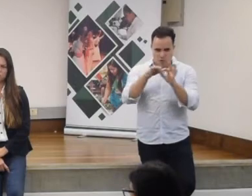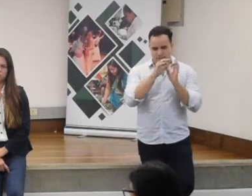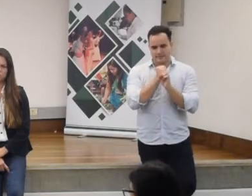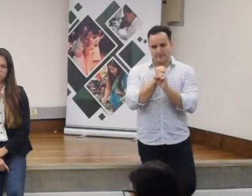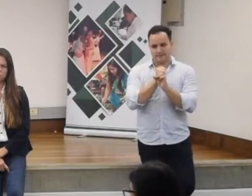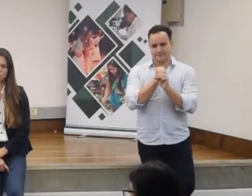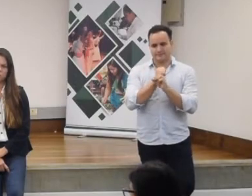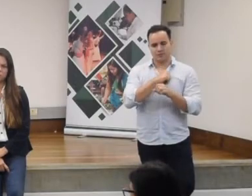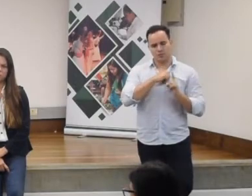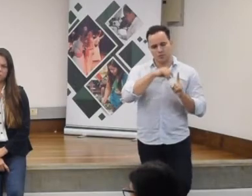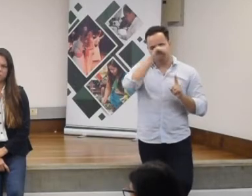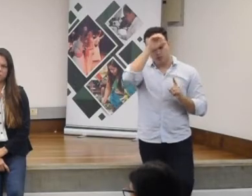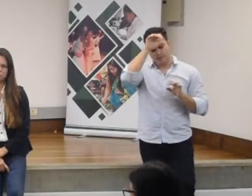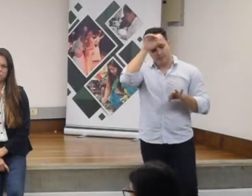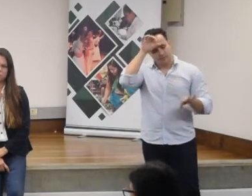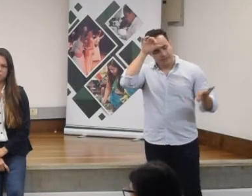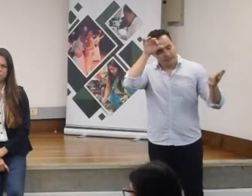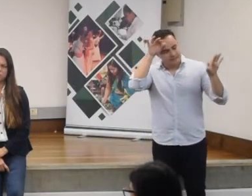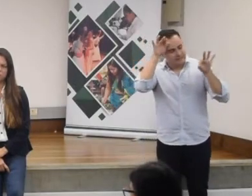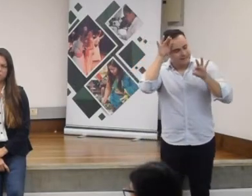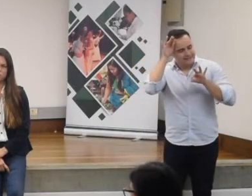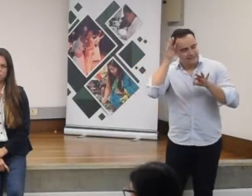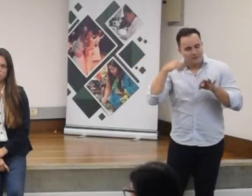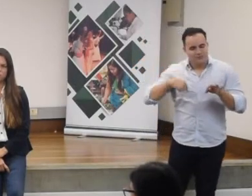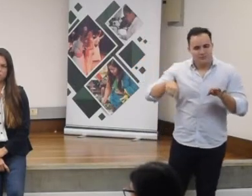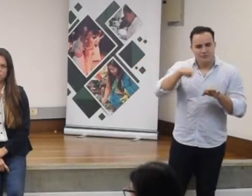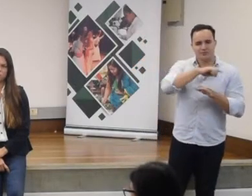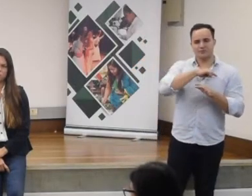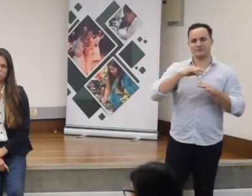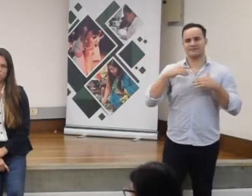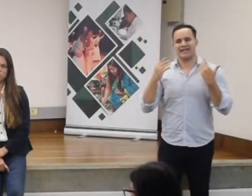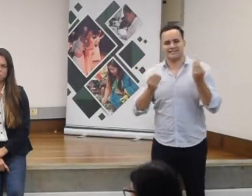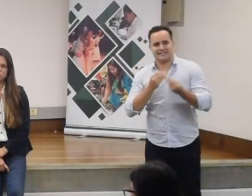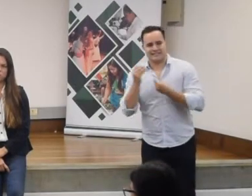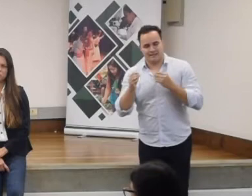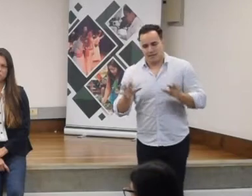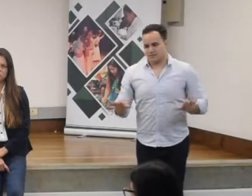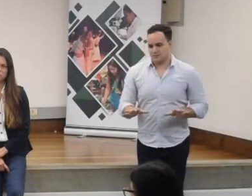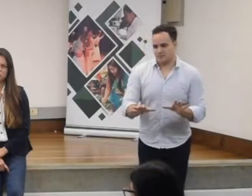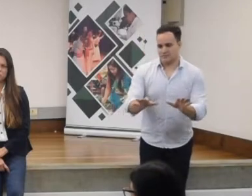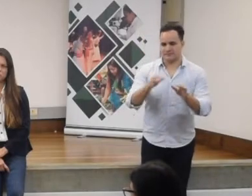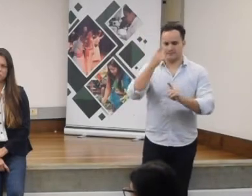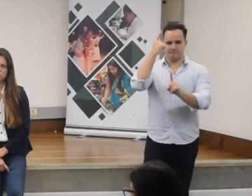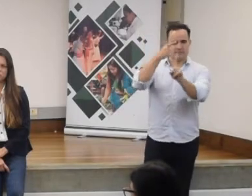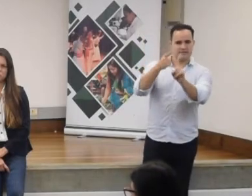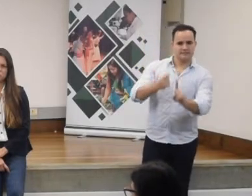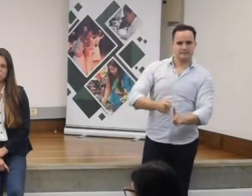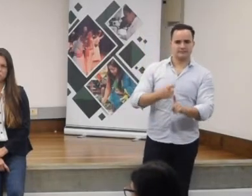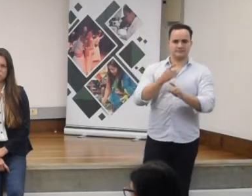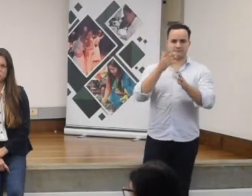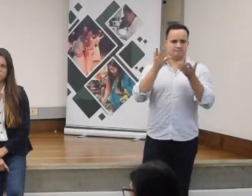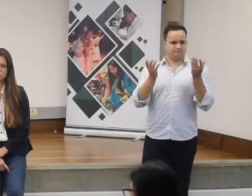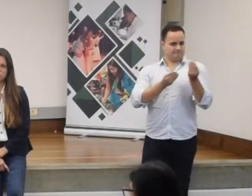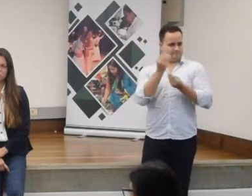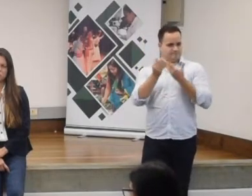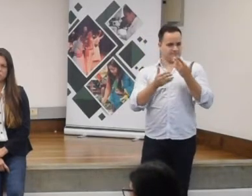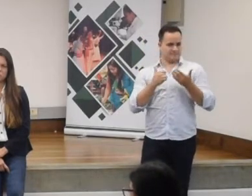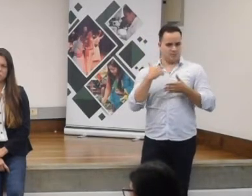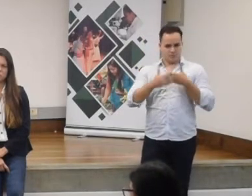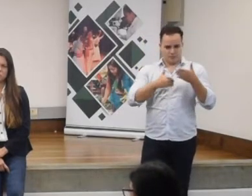y es lo que venimos haciendo, es pensarnos todas las acciones que hacemos con los objetivos y las metas que tienen, pensárnoslas como